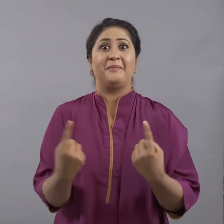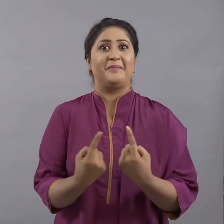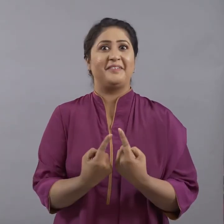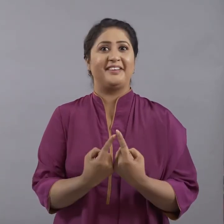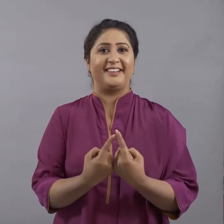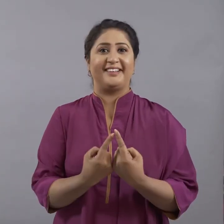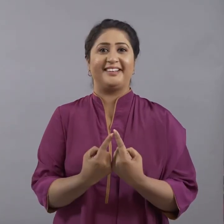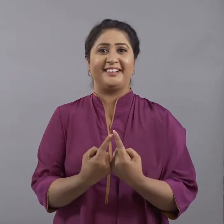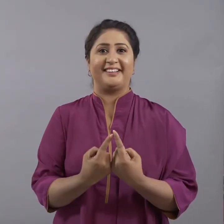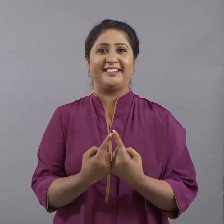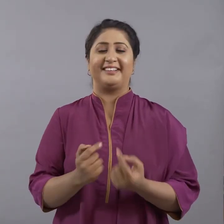कमरे,